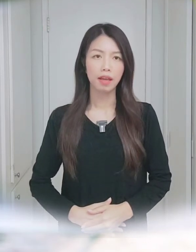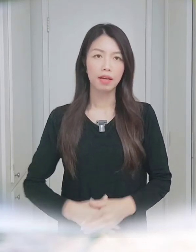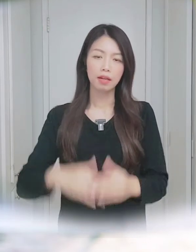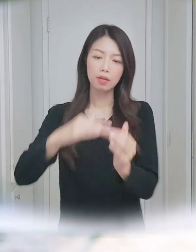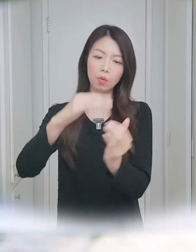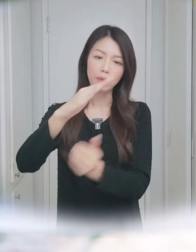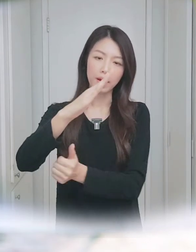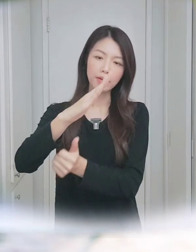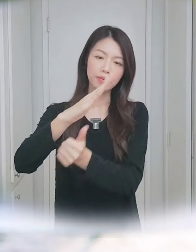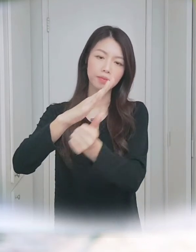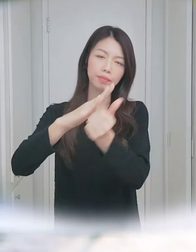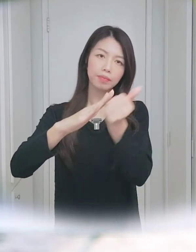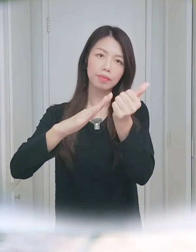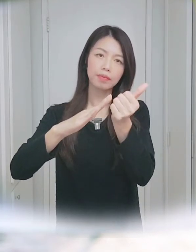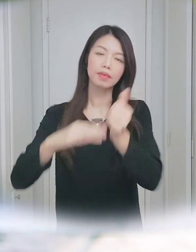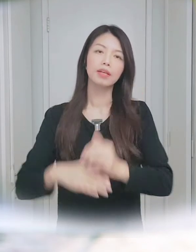소망이 있네. 소망